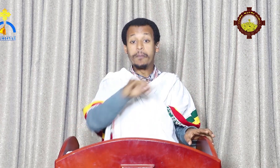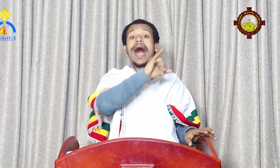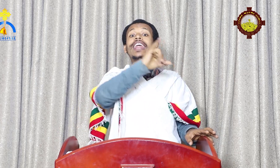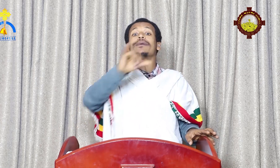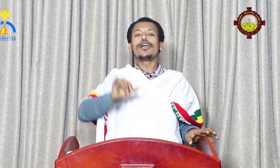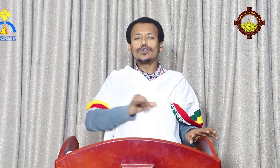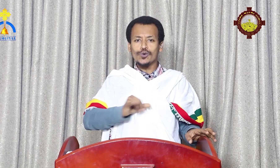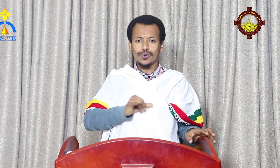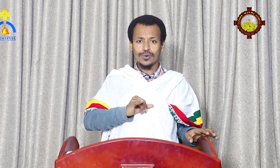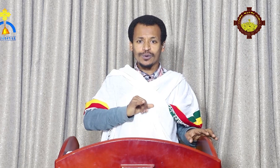ባለቤቱ